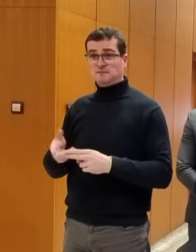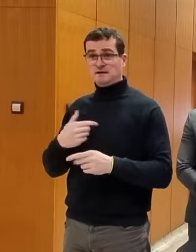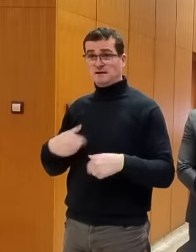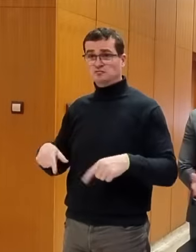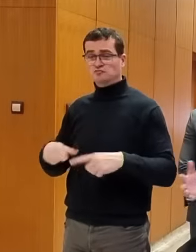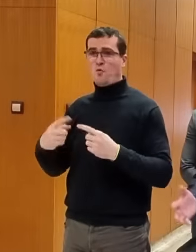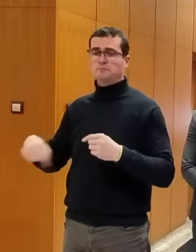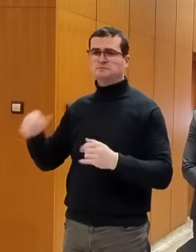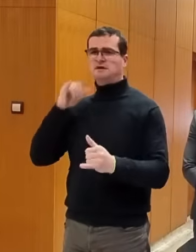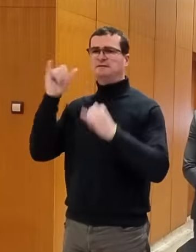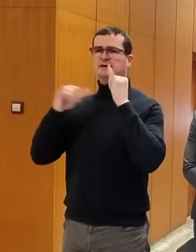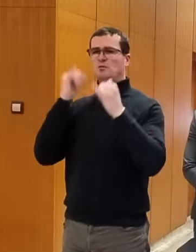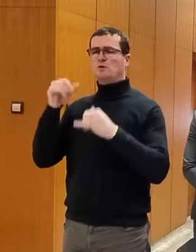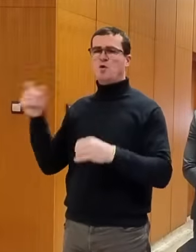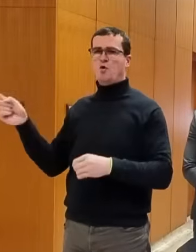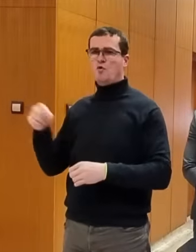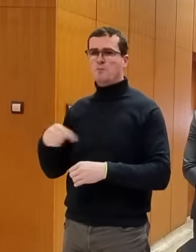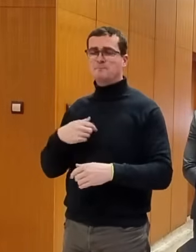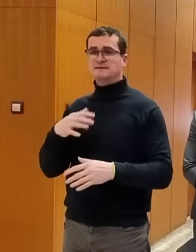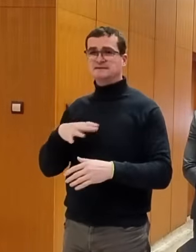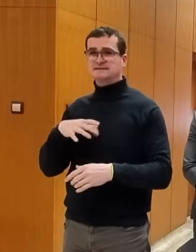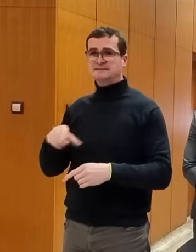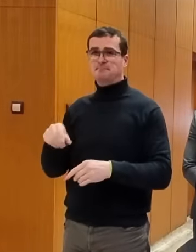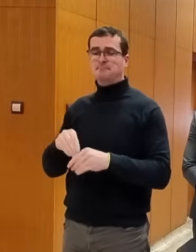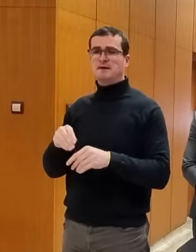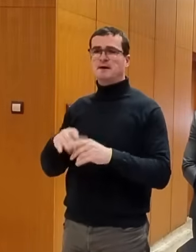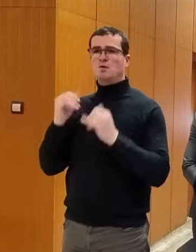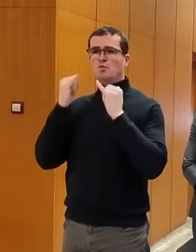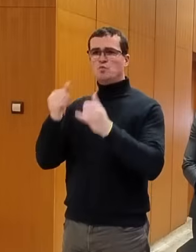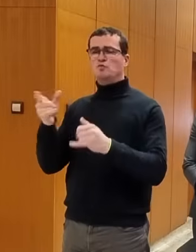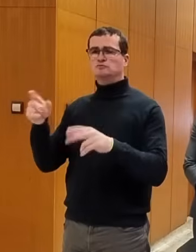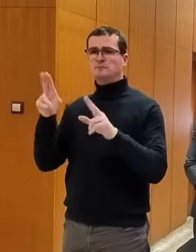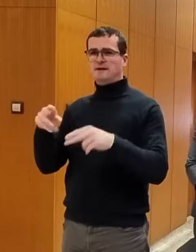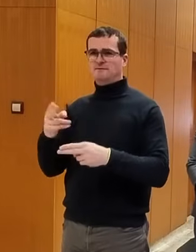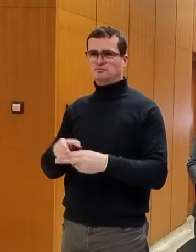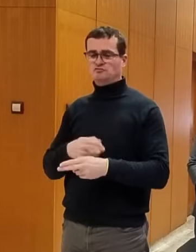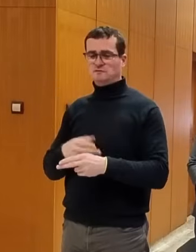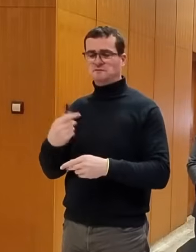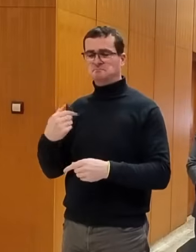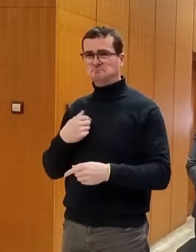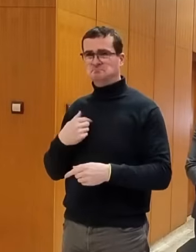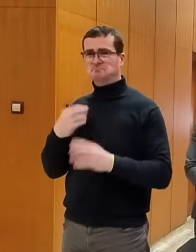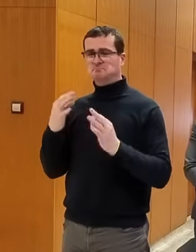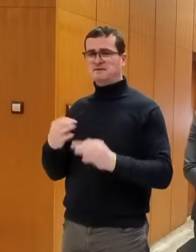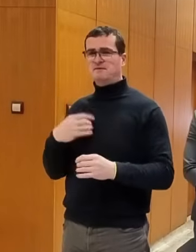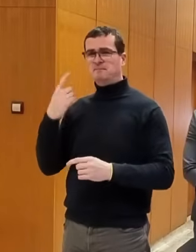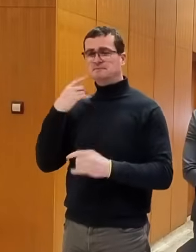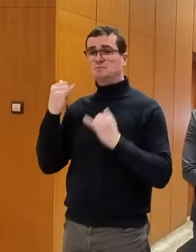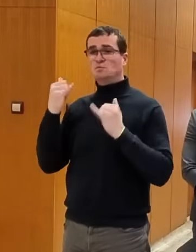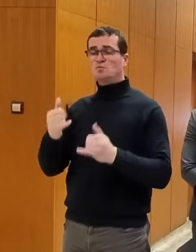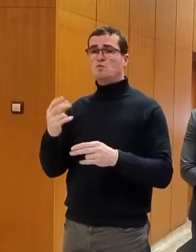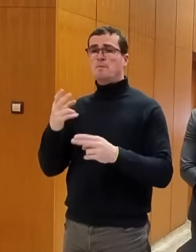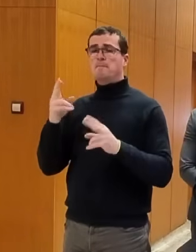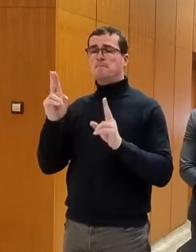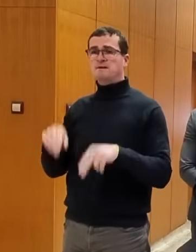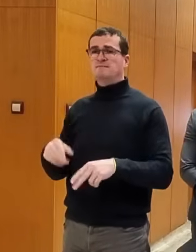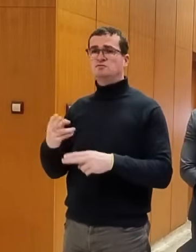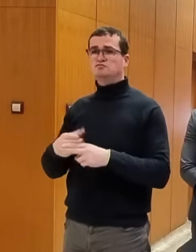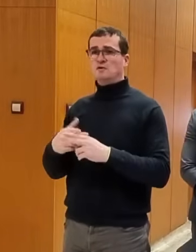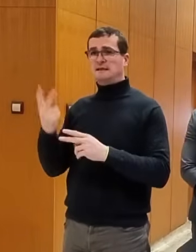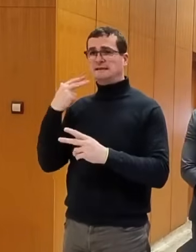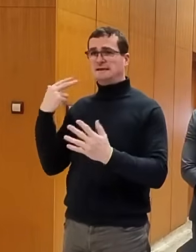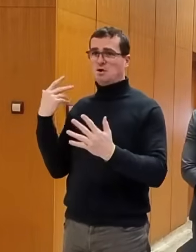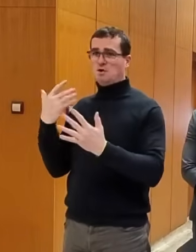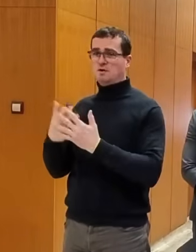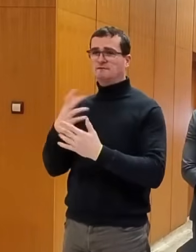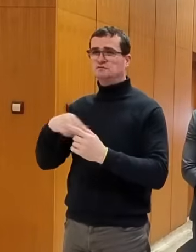celá opozícia tu vykrikuje o tom, že útočíme na právny štát. My si práve myslíme, že útoky na právny štát boli za ostatné 3 roky,